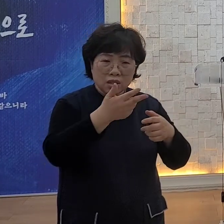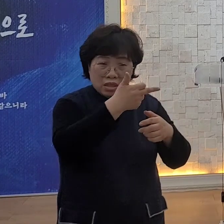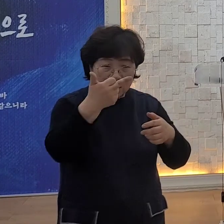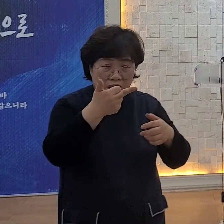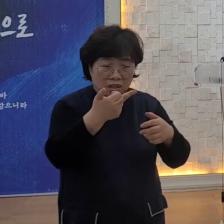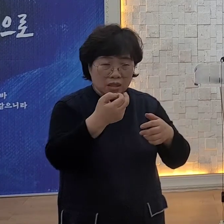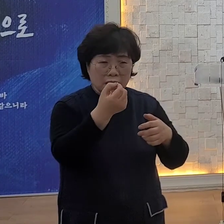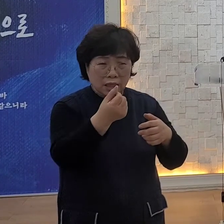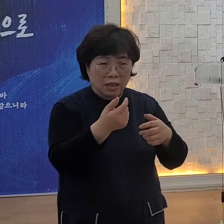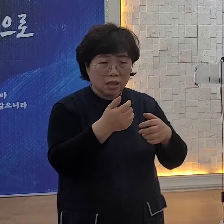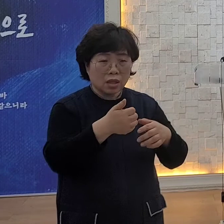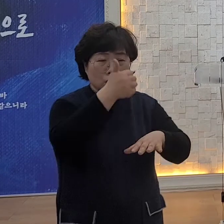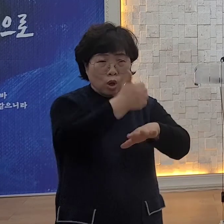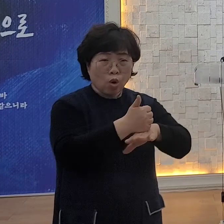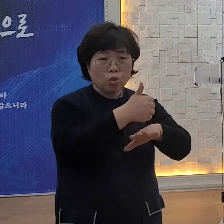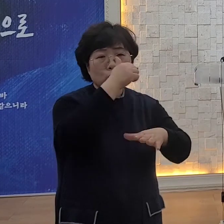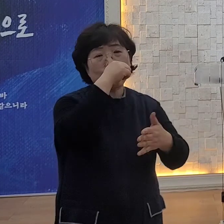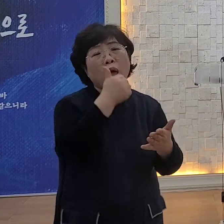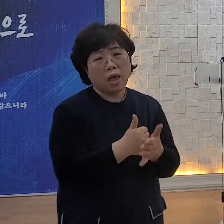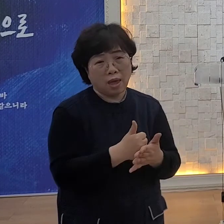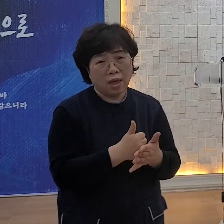뿌리를 건드린 거예요.